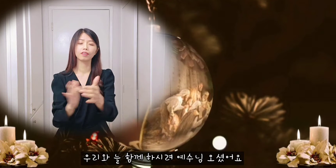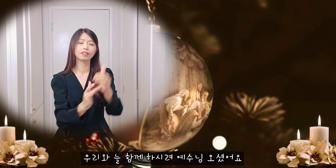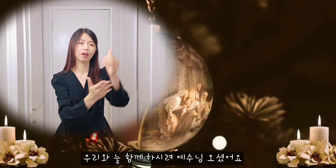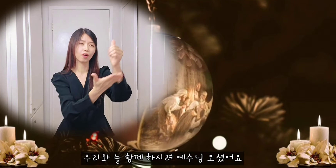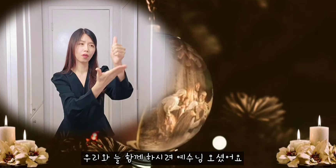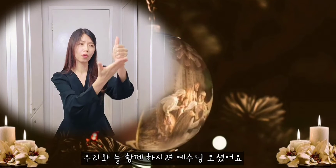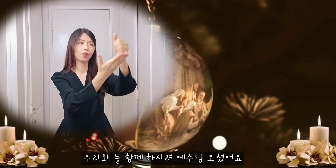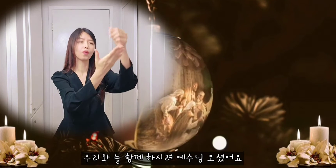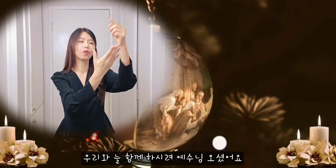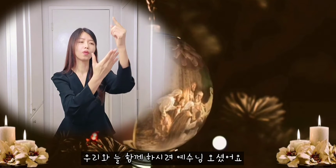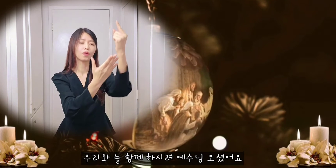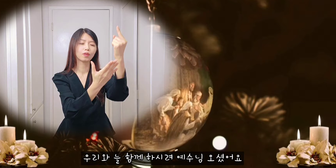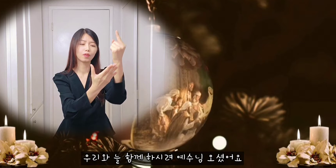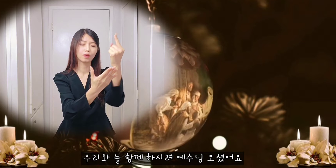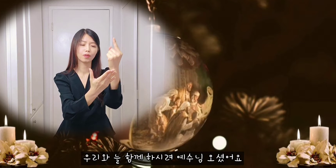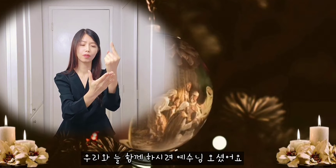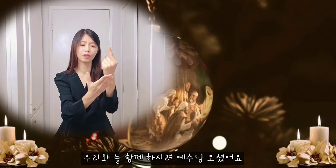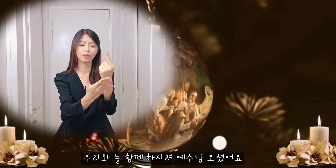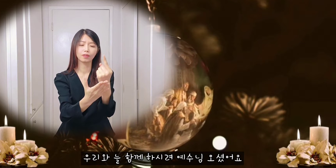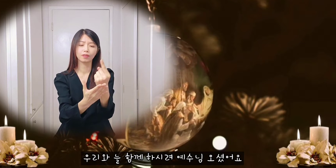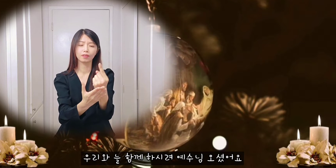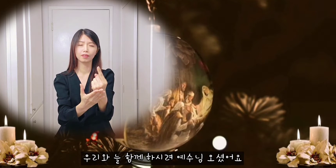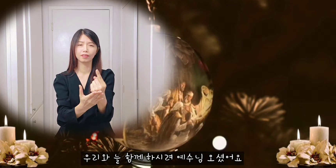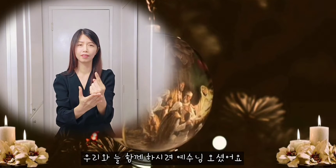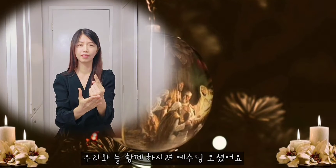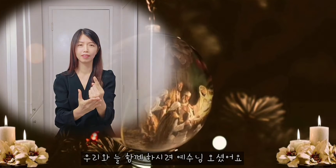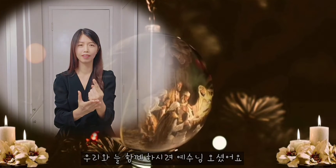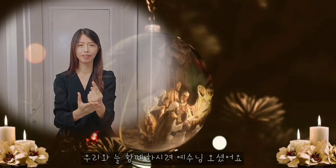예수님 오셨어요.